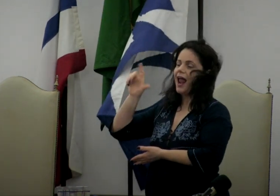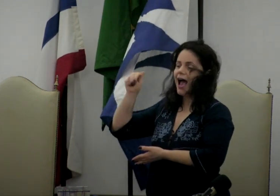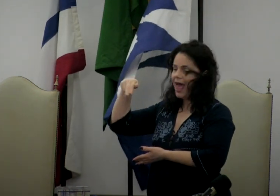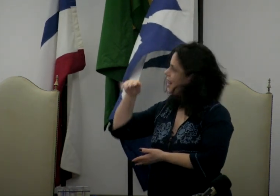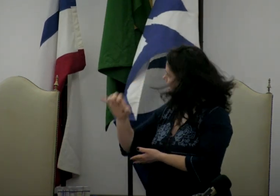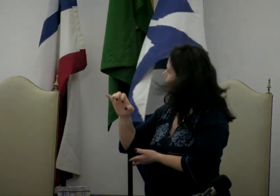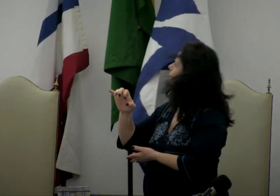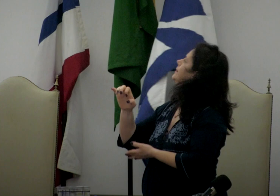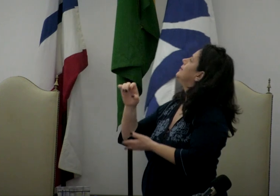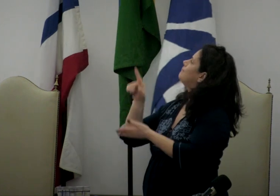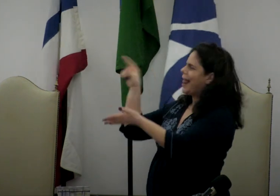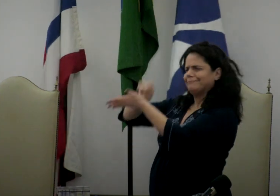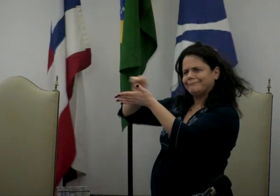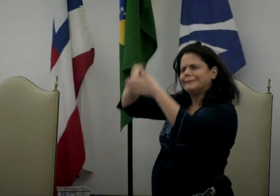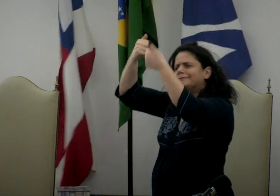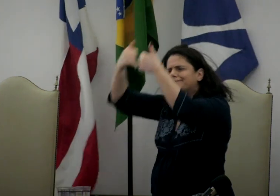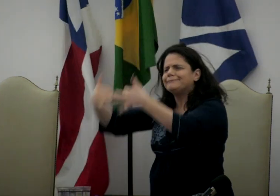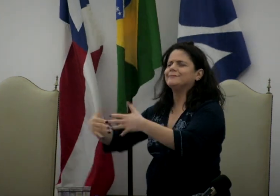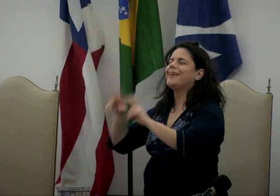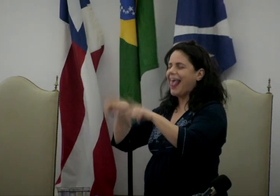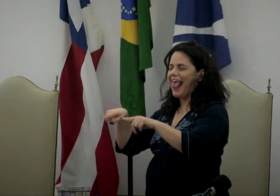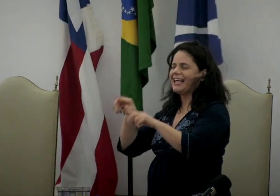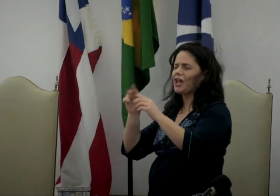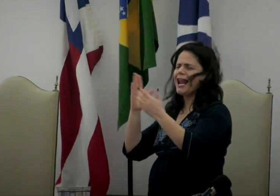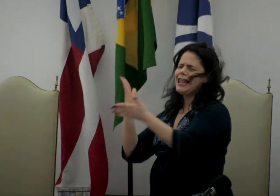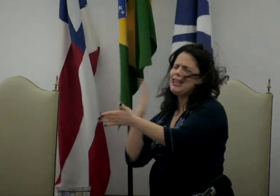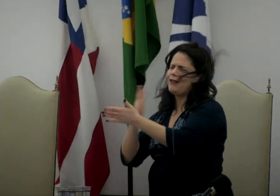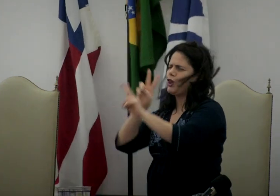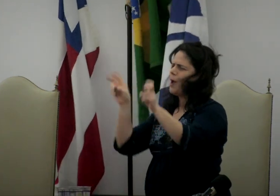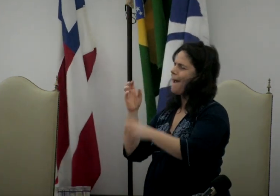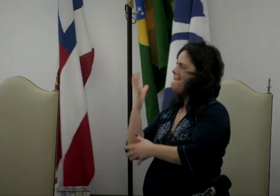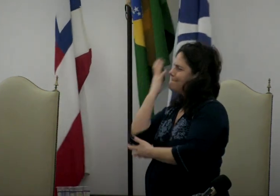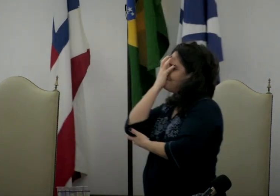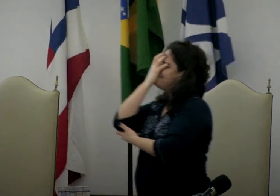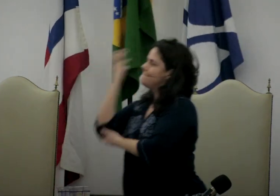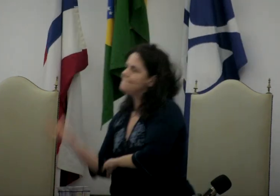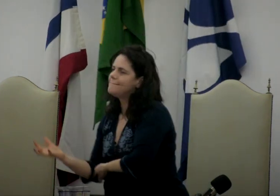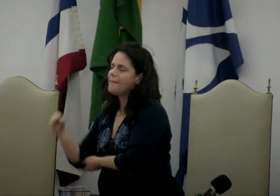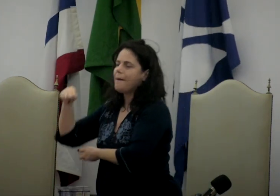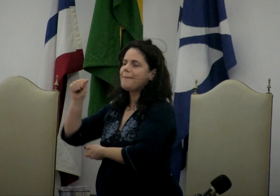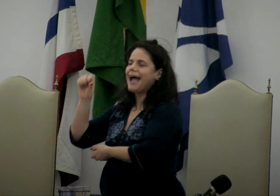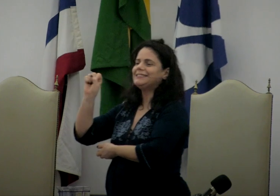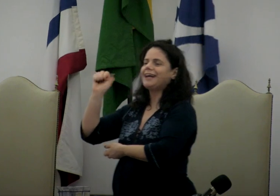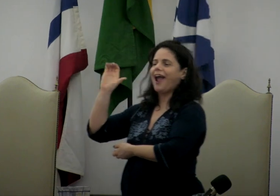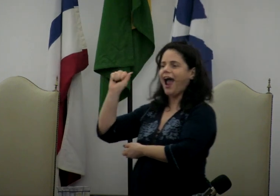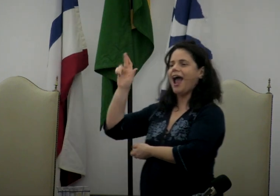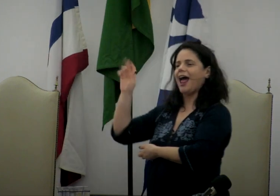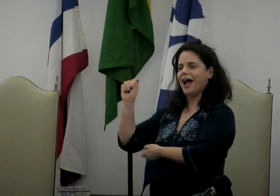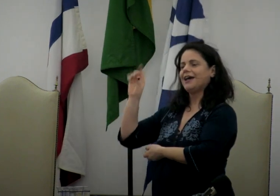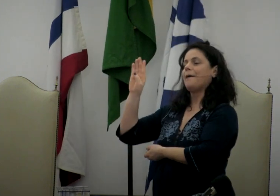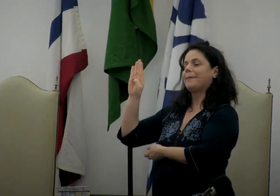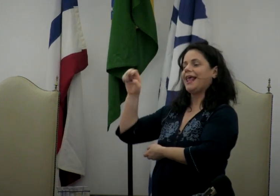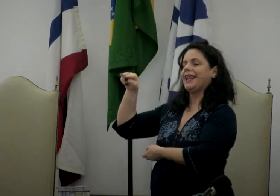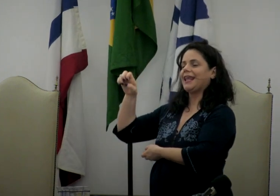Tem um autor chamado Arlan Lane e ele explica num livro chamado